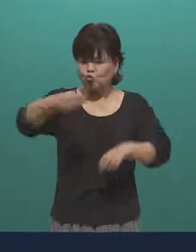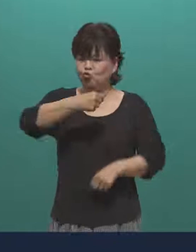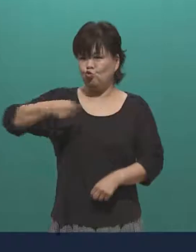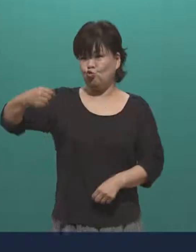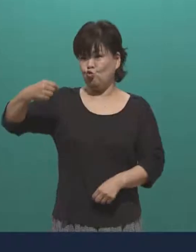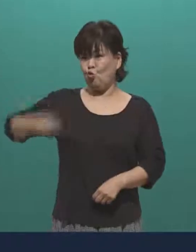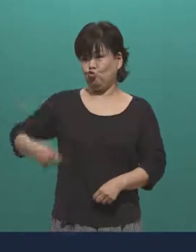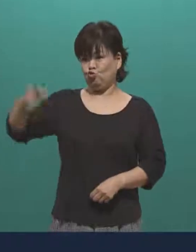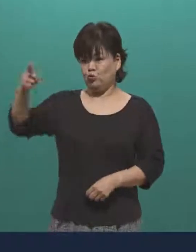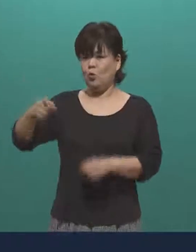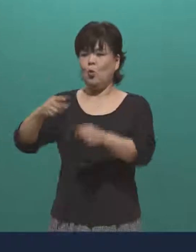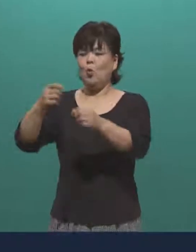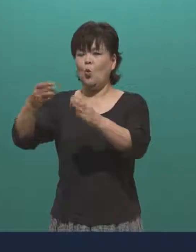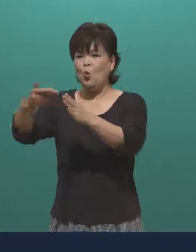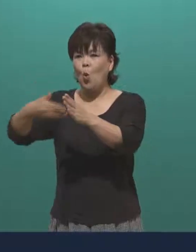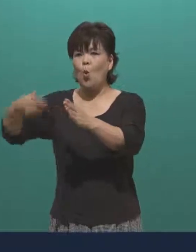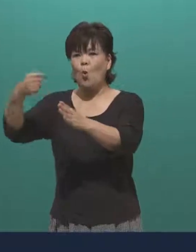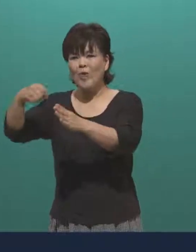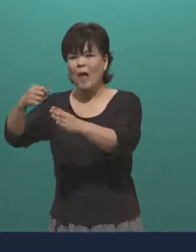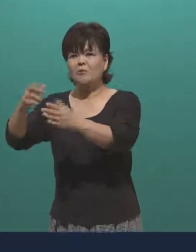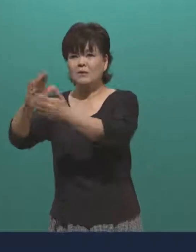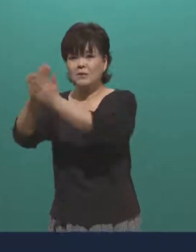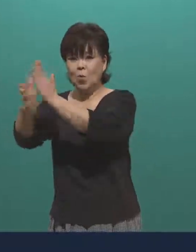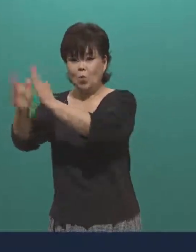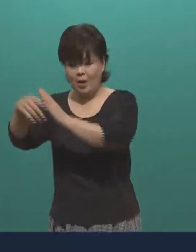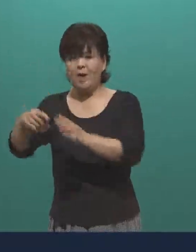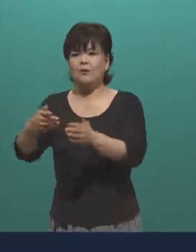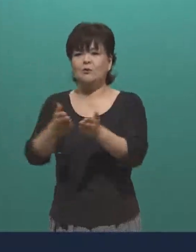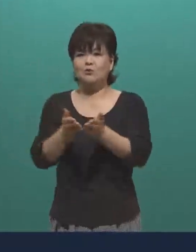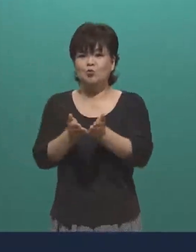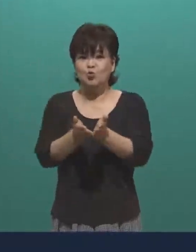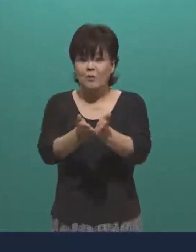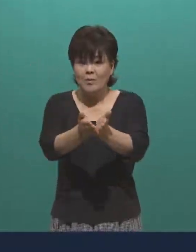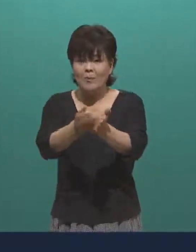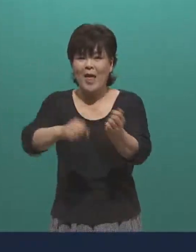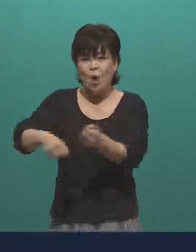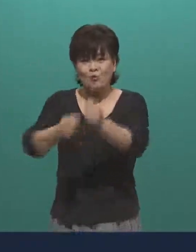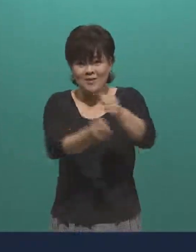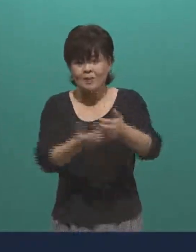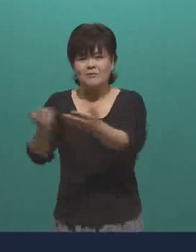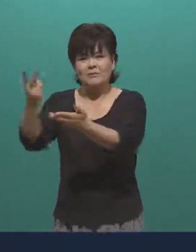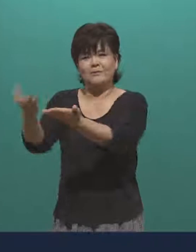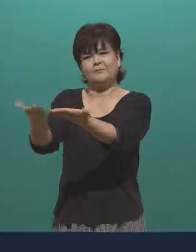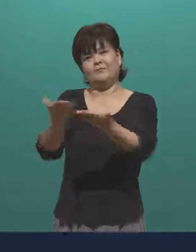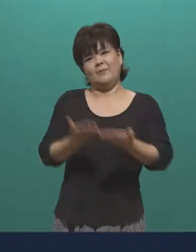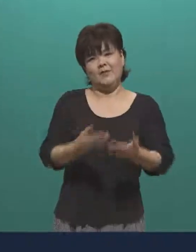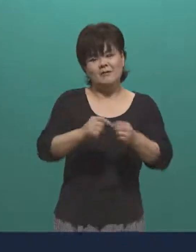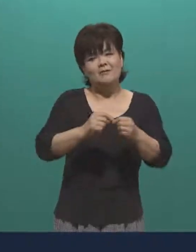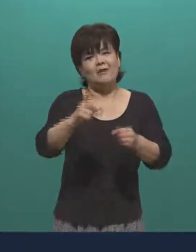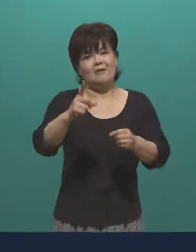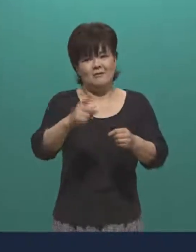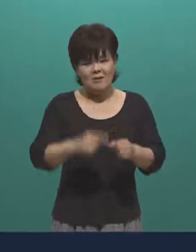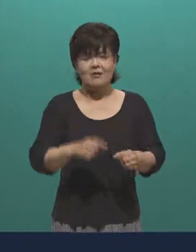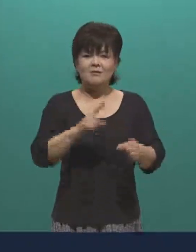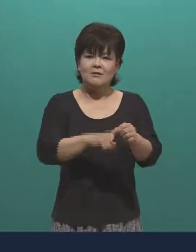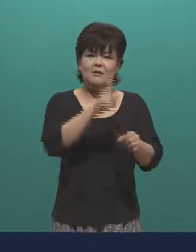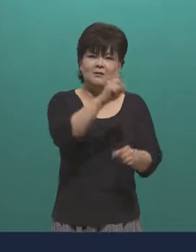ている中国湖南省から2隻のペーロン船を贈呈されたことをきっかけ